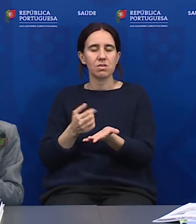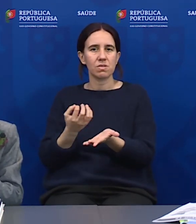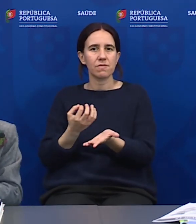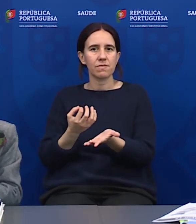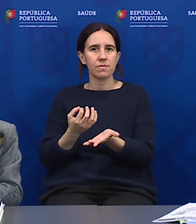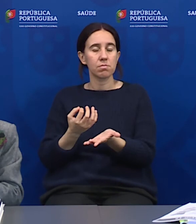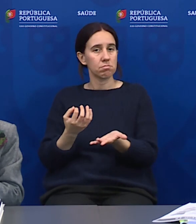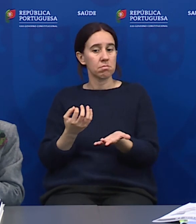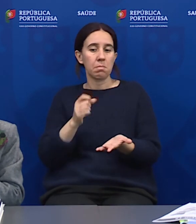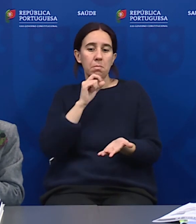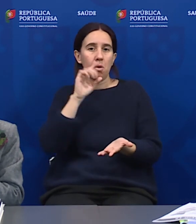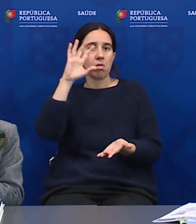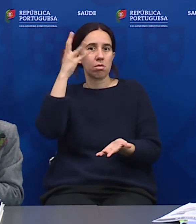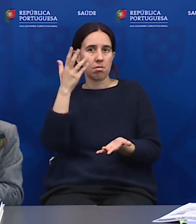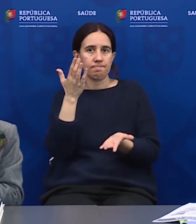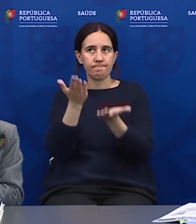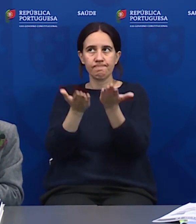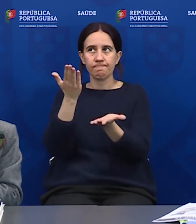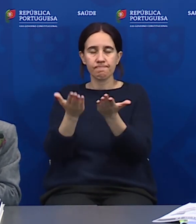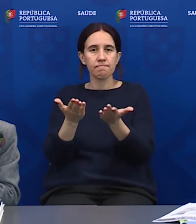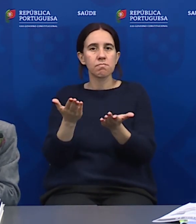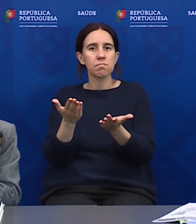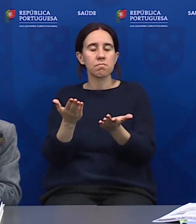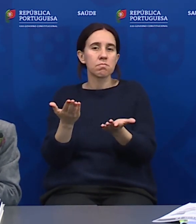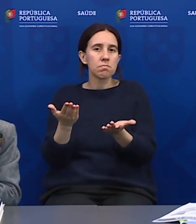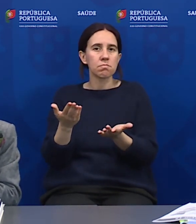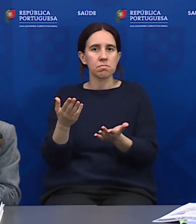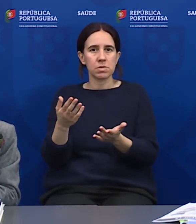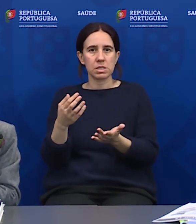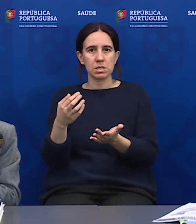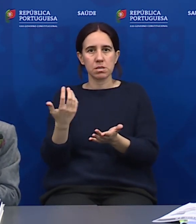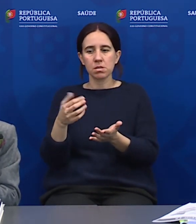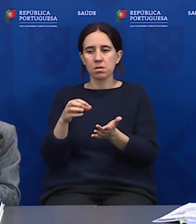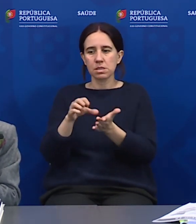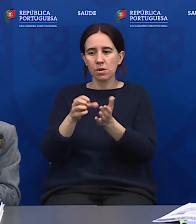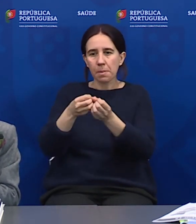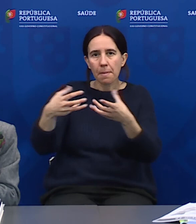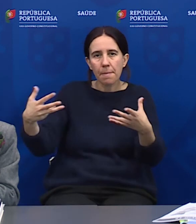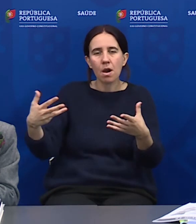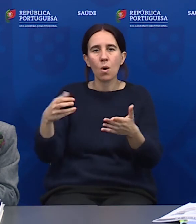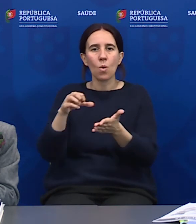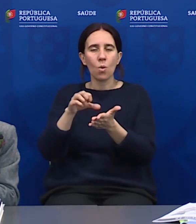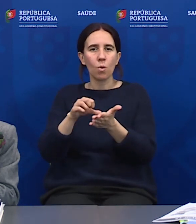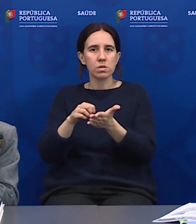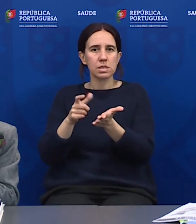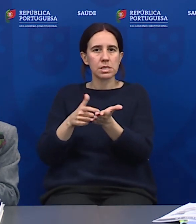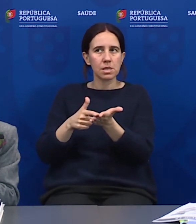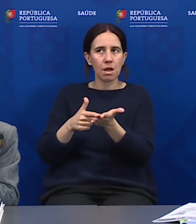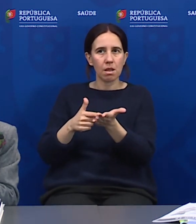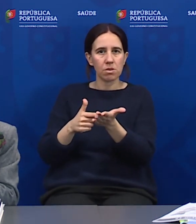obviamente, poderão ser proporcionais àqueles que são os maiores centros e depois distribuídas por centros que tenham menores